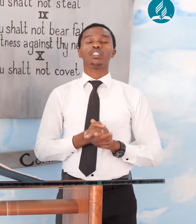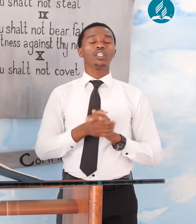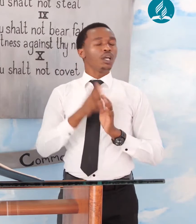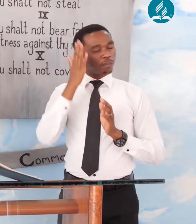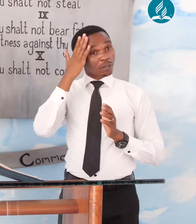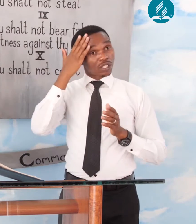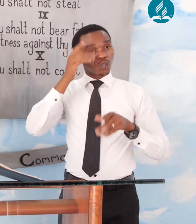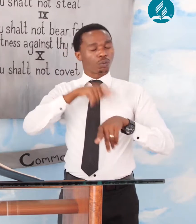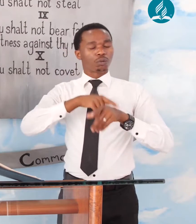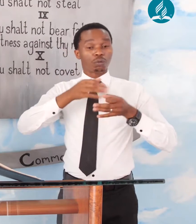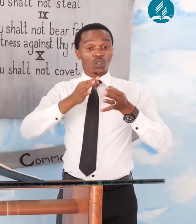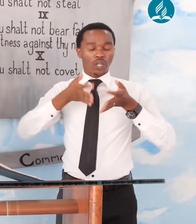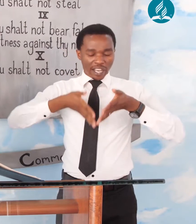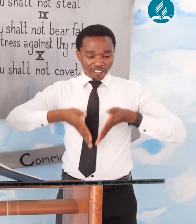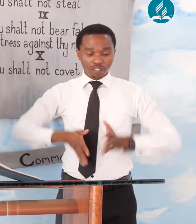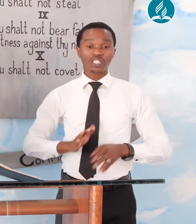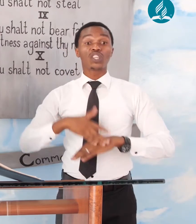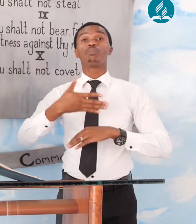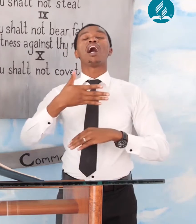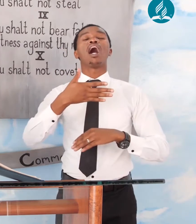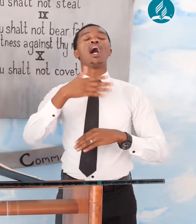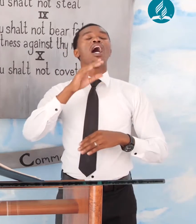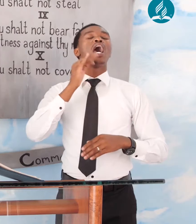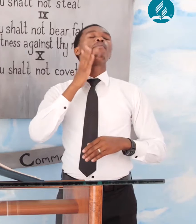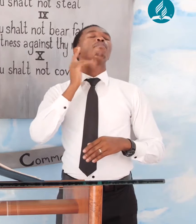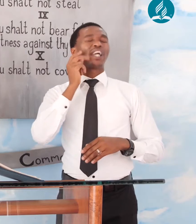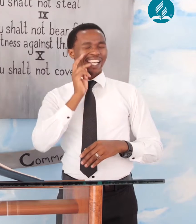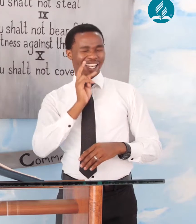murabizi nyina amurebye abona n'umwana mwiza